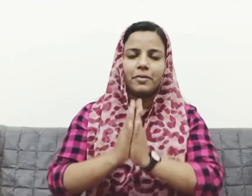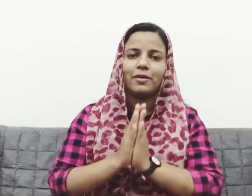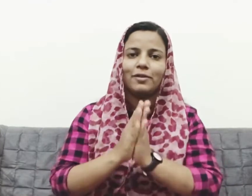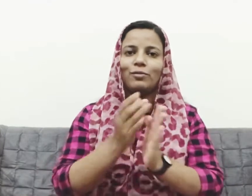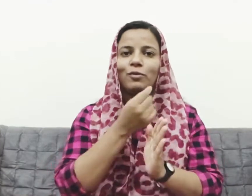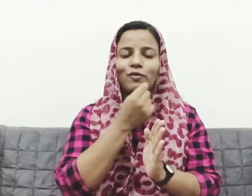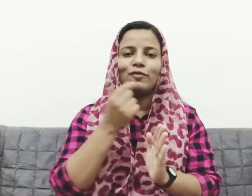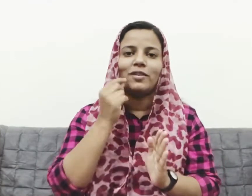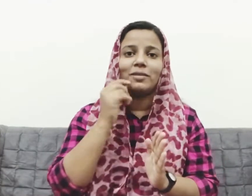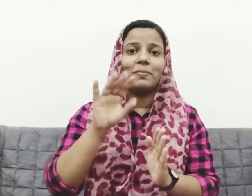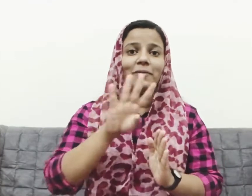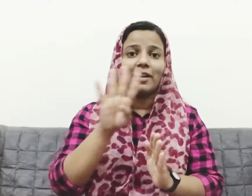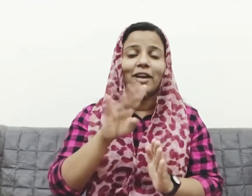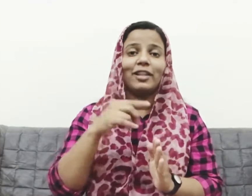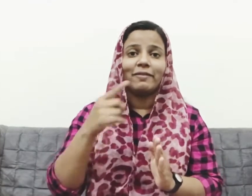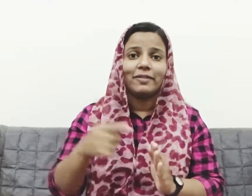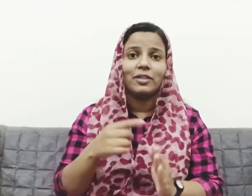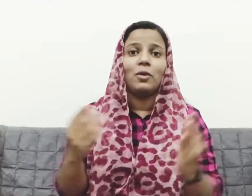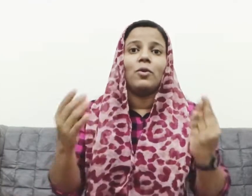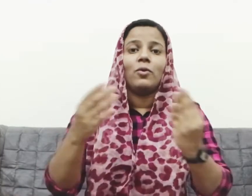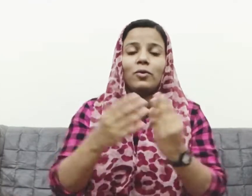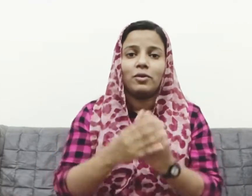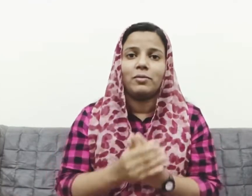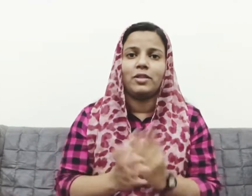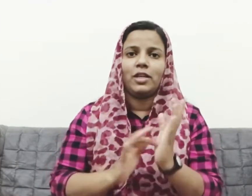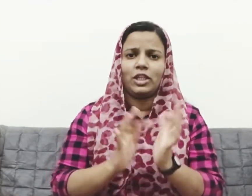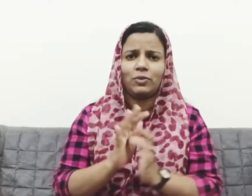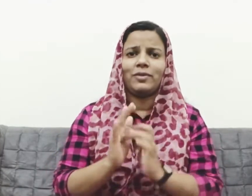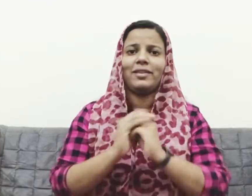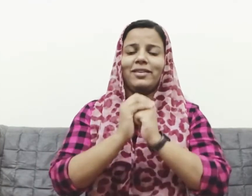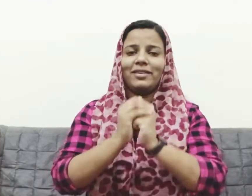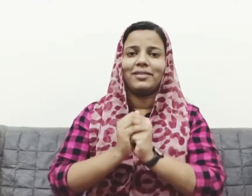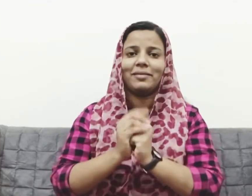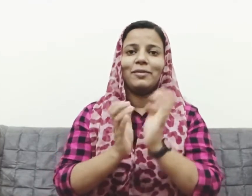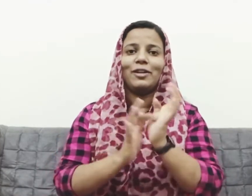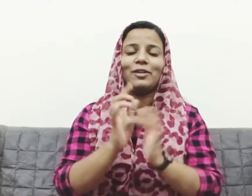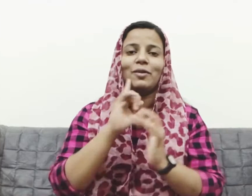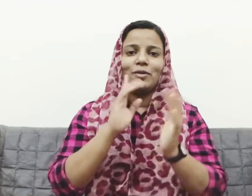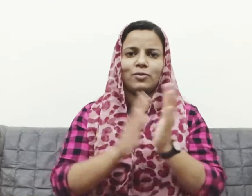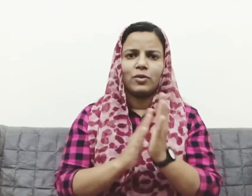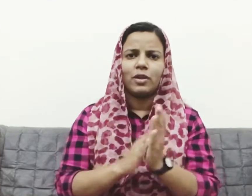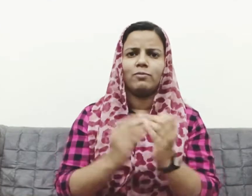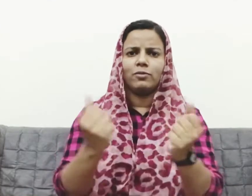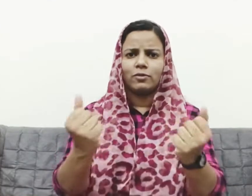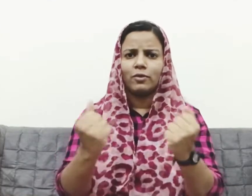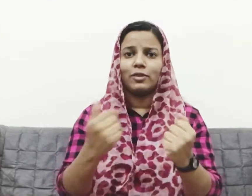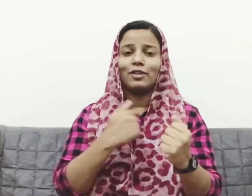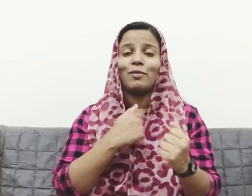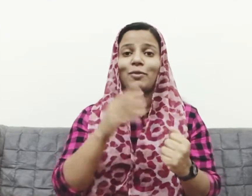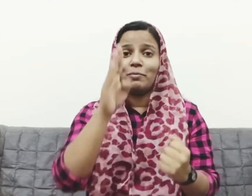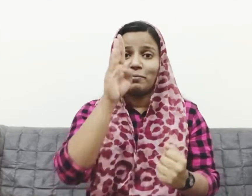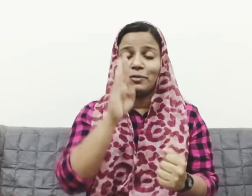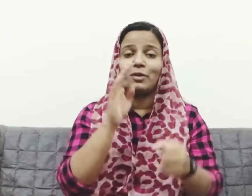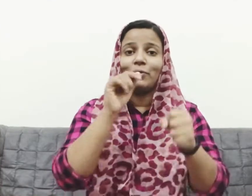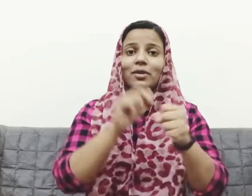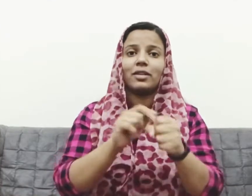പ്രാർത്ഥനയുടെയും ഉപവാസത്തിൻ്റെയും 4-ാമത്തെ ദിവസം നമുക്ക് ഒരുമിച്ച് കർത്താവിനെ ആരാധിപ്പാൻ, കർത്താവിനെ സ്തുതിപ്പാൻ സർവശക്തനായ പിതാവ് നമുക്ക് ഒരുക്കി തന്നിരിക്കുന്ന